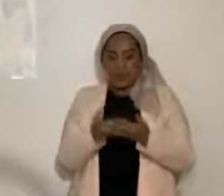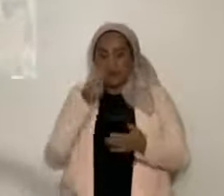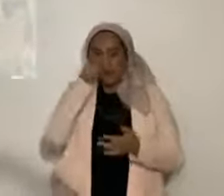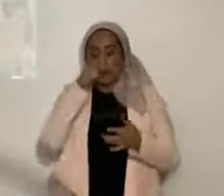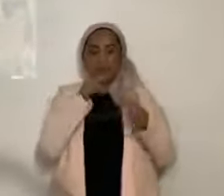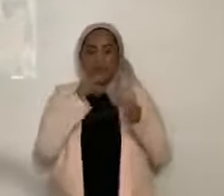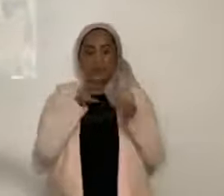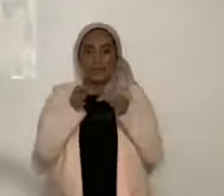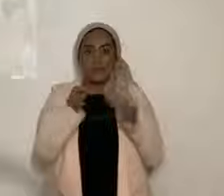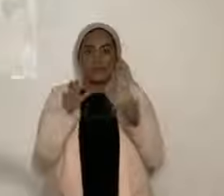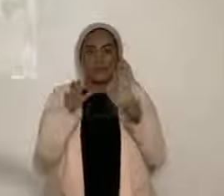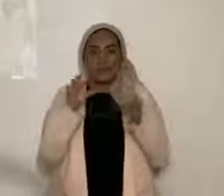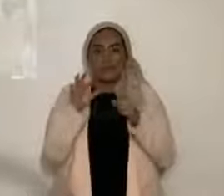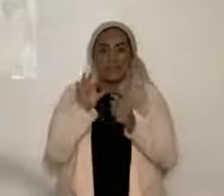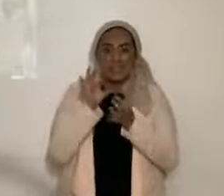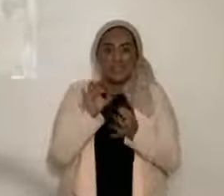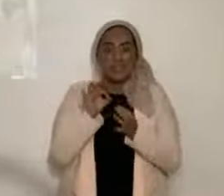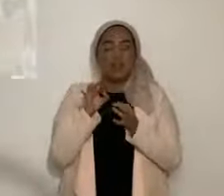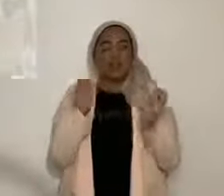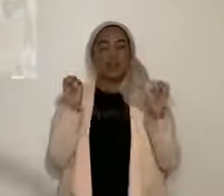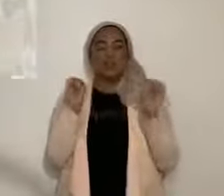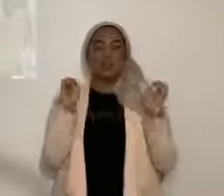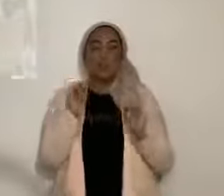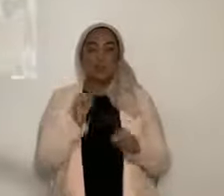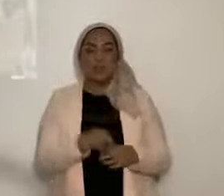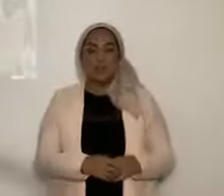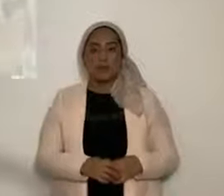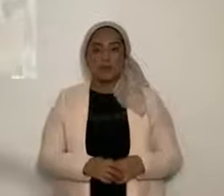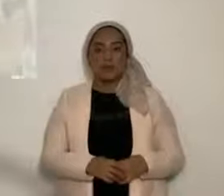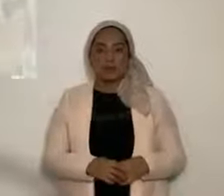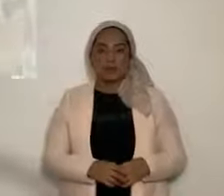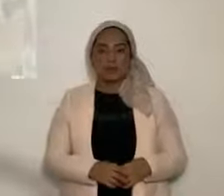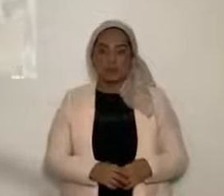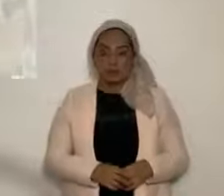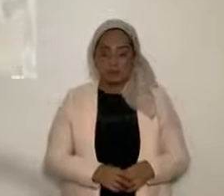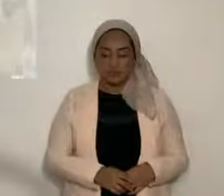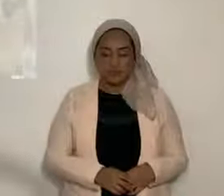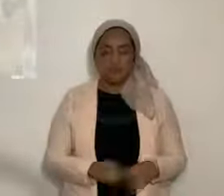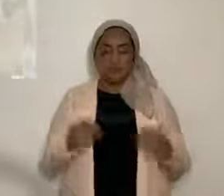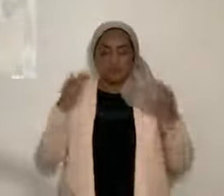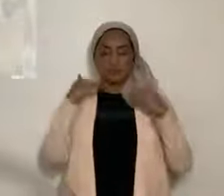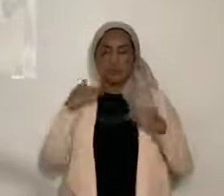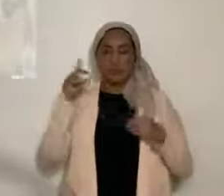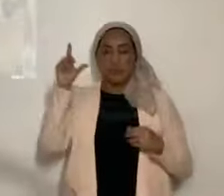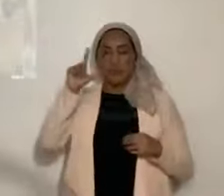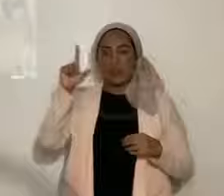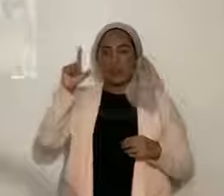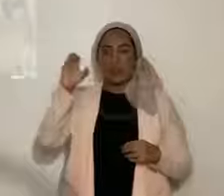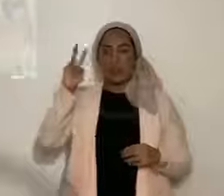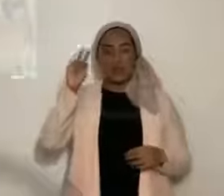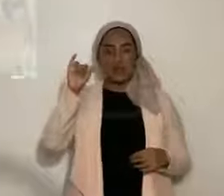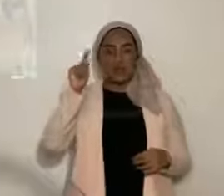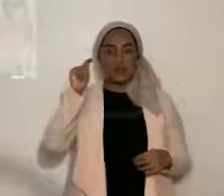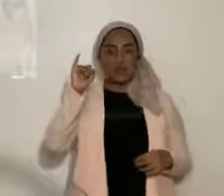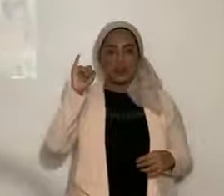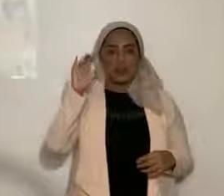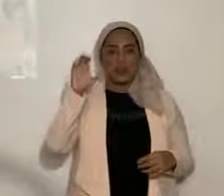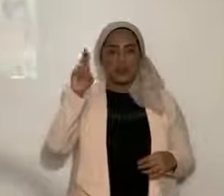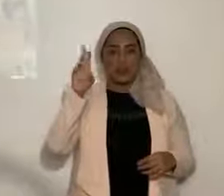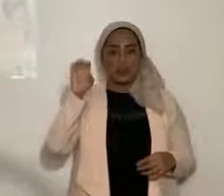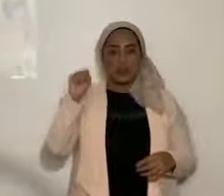griego. De 1 Tesalonicenses 4:16-18. Ahora vamos a Levítico. Vamos por favor,